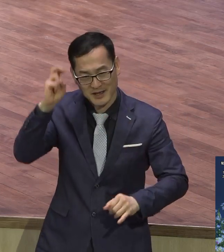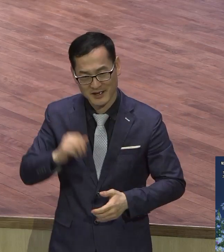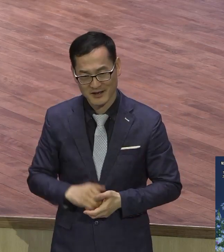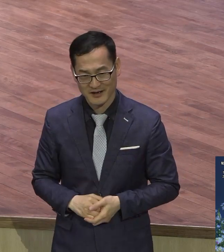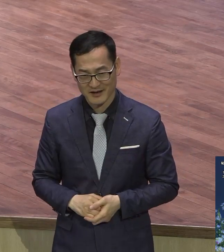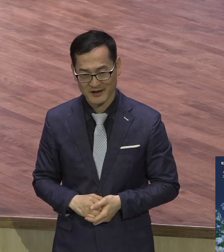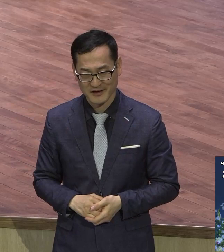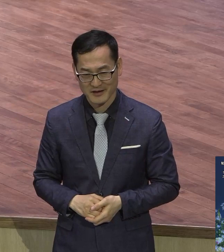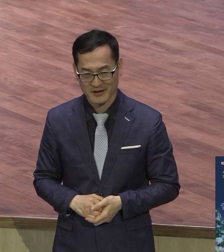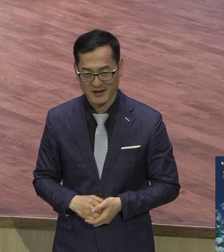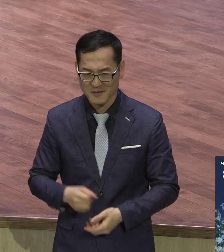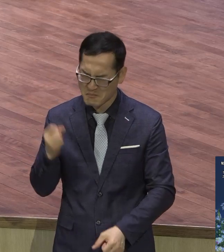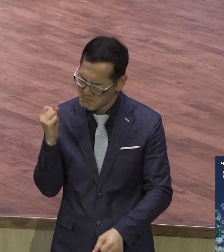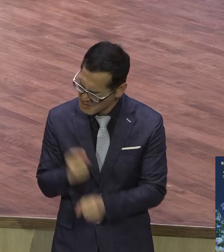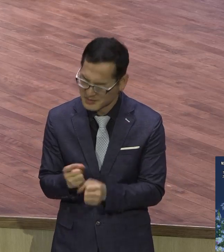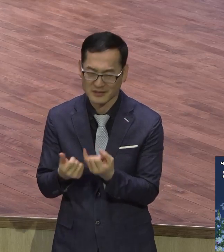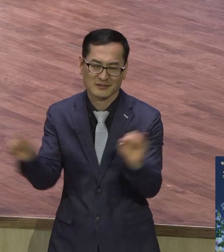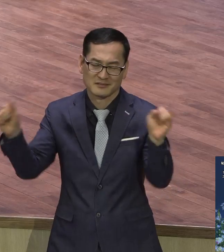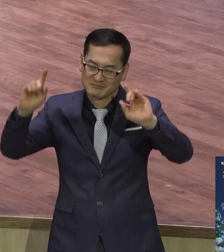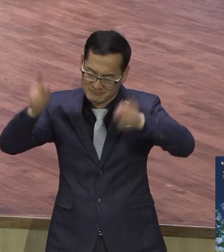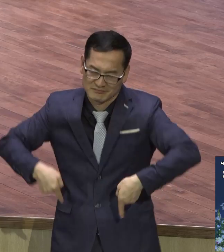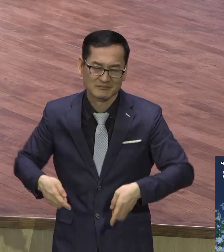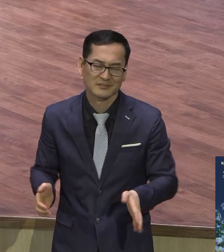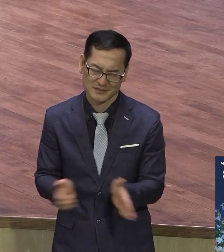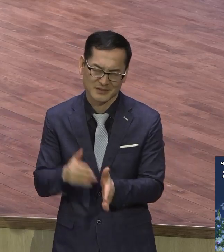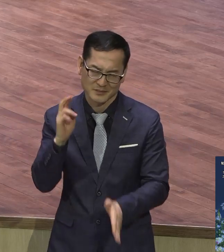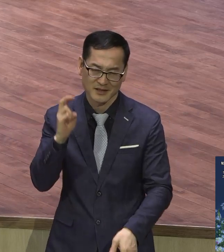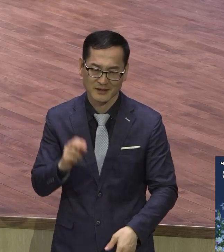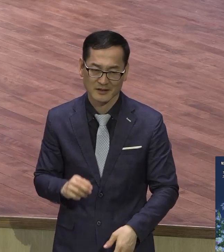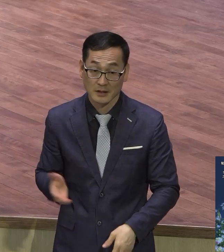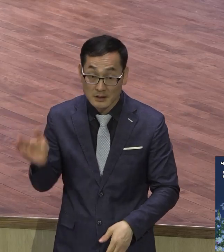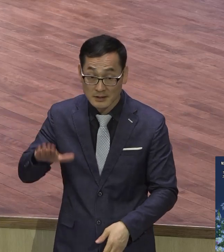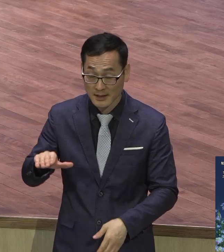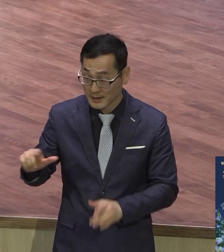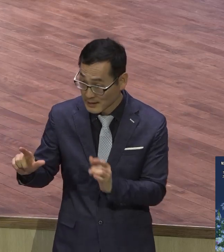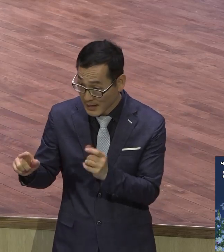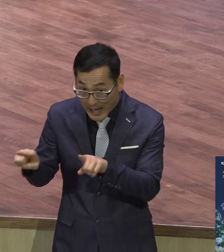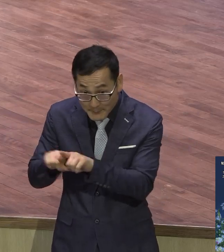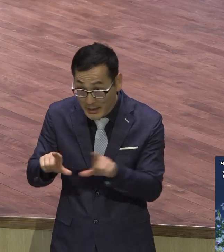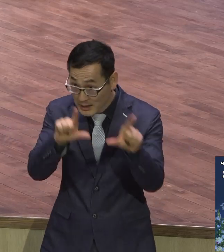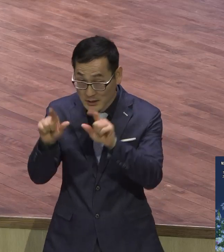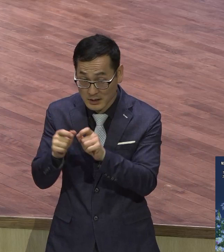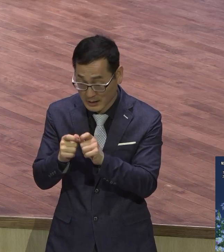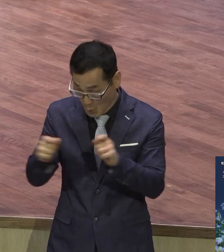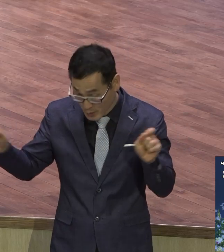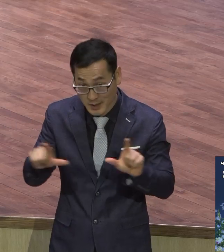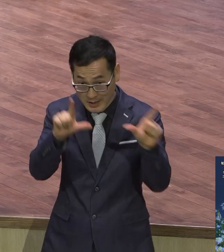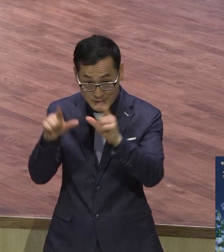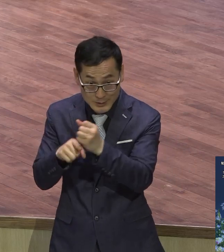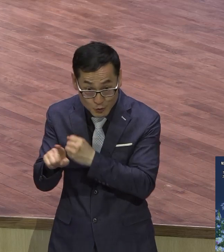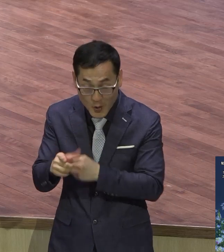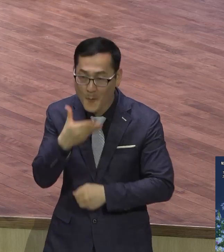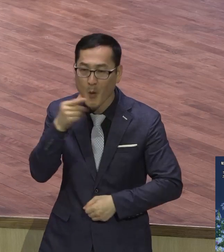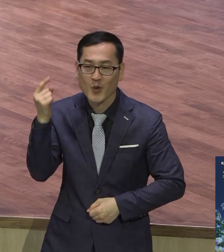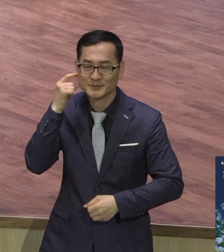벌써 끝났을 것이다. 어떻게 그렇게 사느냐 보금적 관점에서